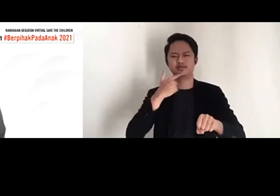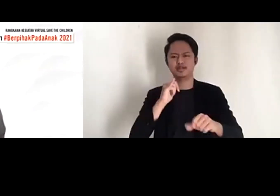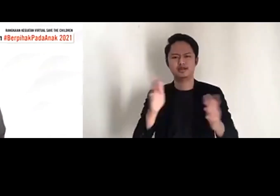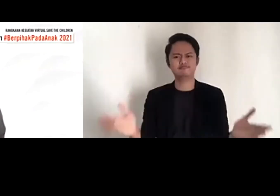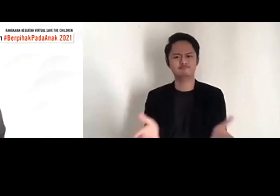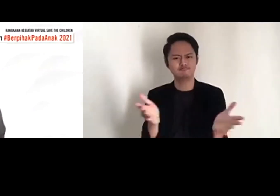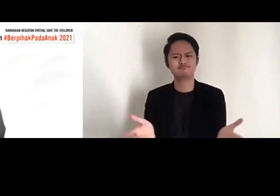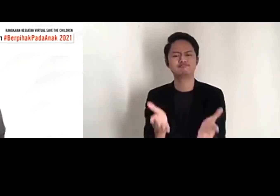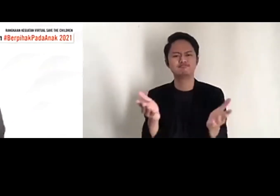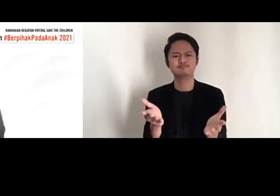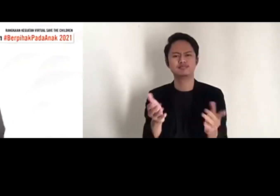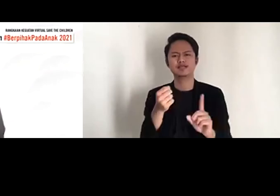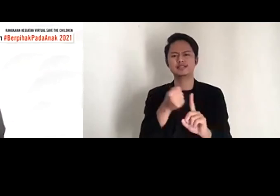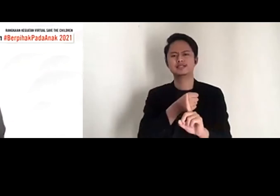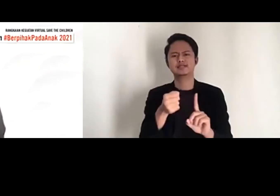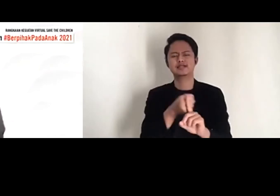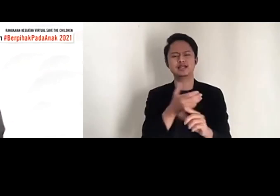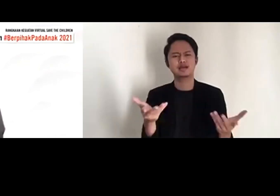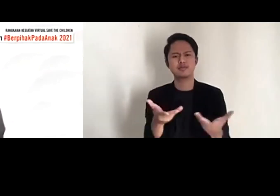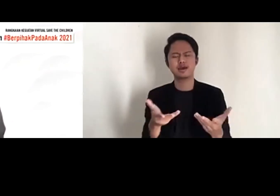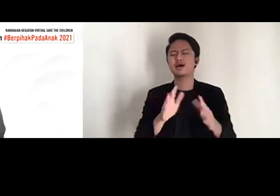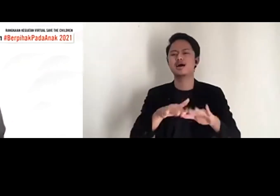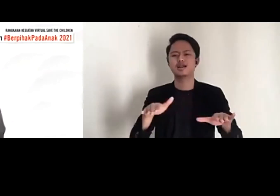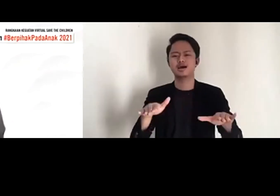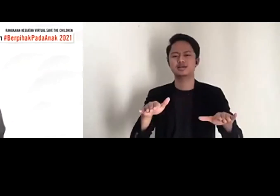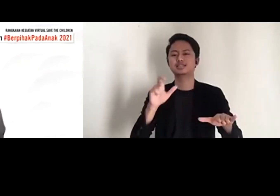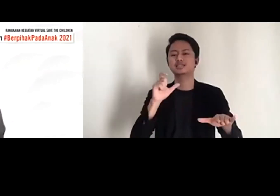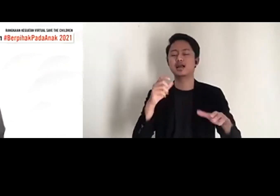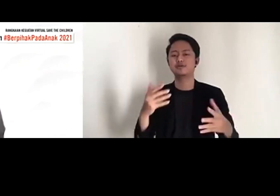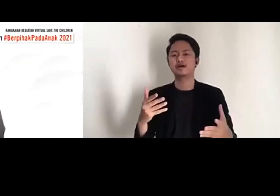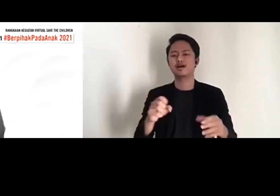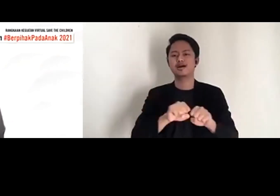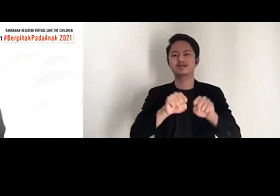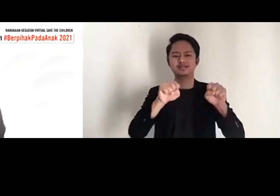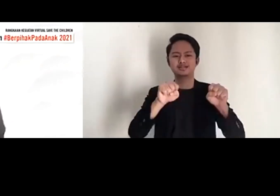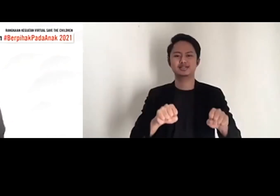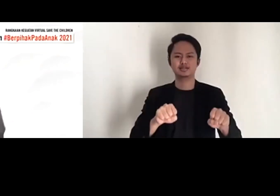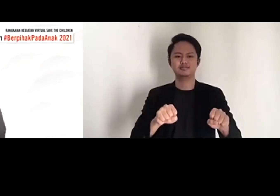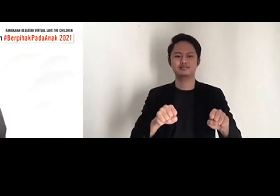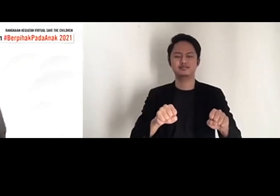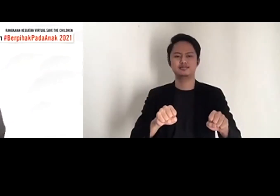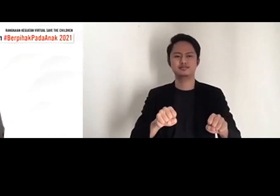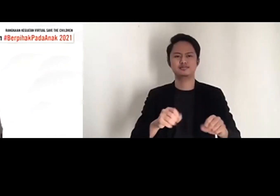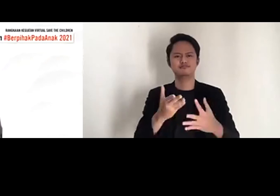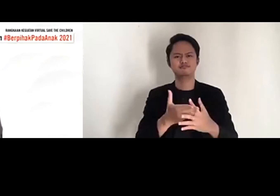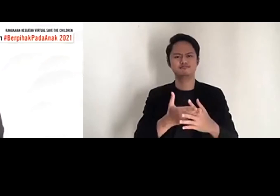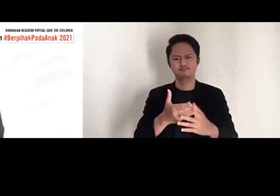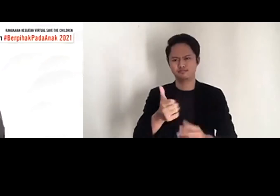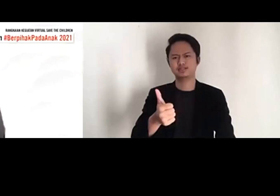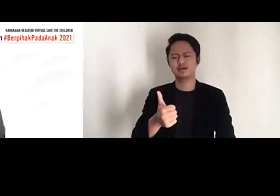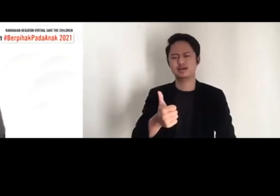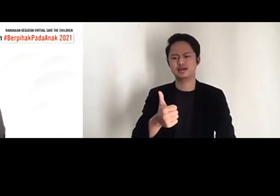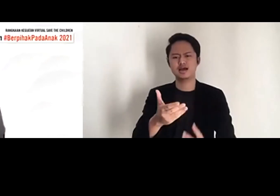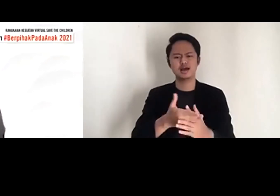penanganan kekerasan terhadap anak dengan menghadirkan sistem rujukan yang dapat diakses oleh